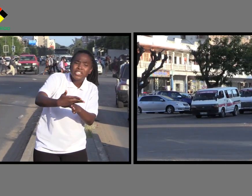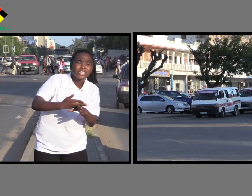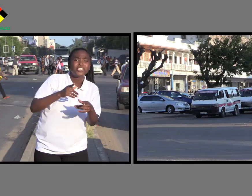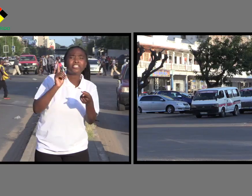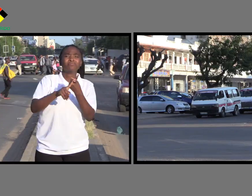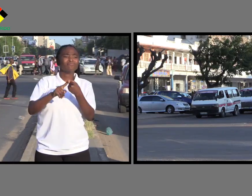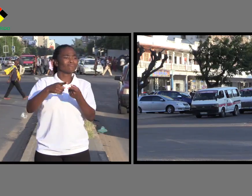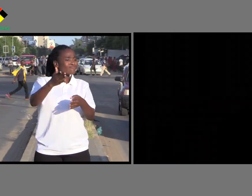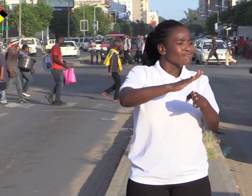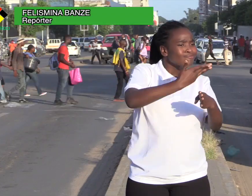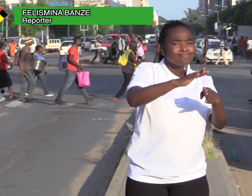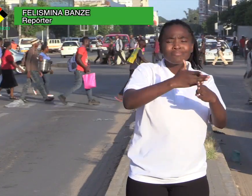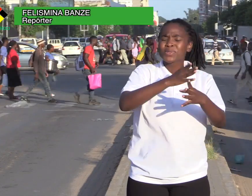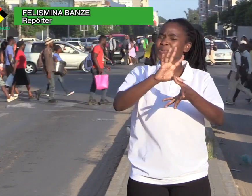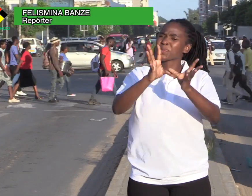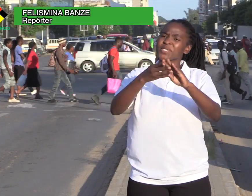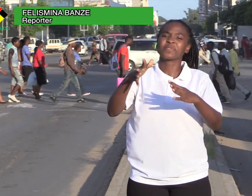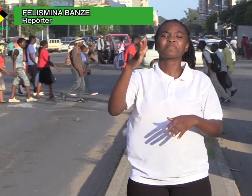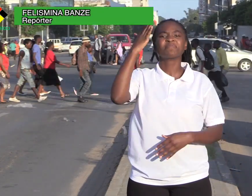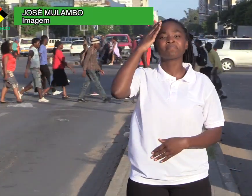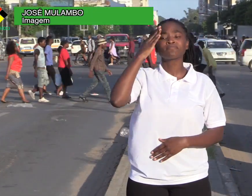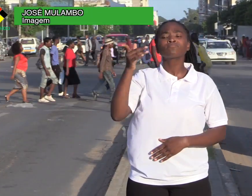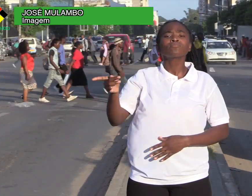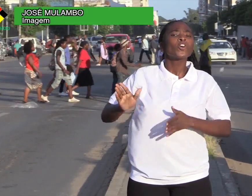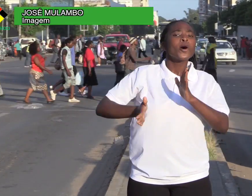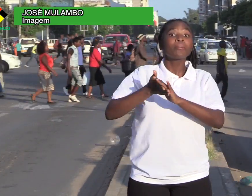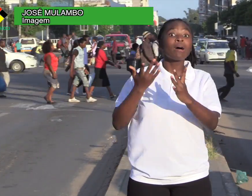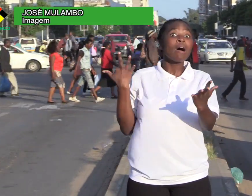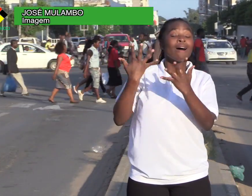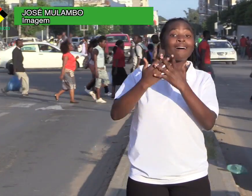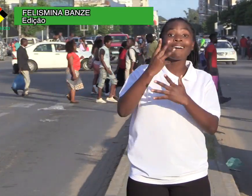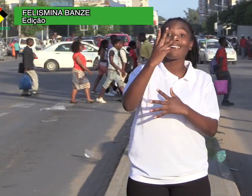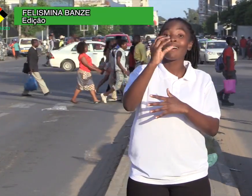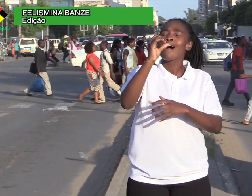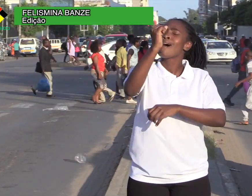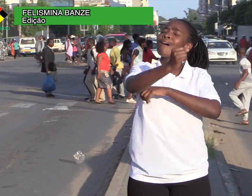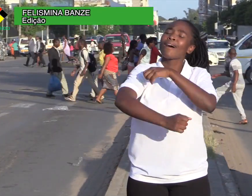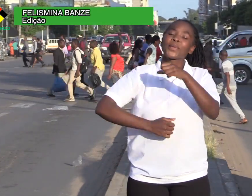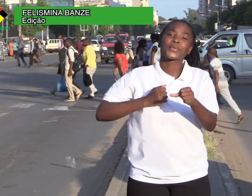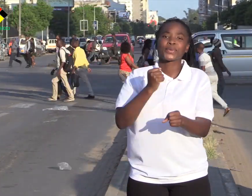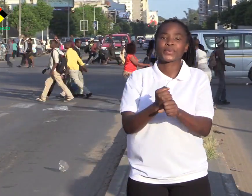Thank you.